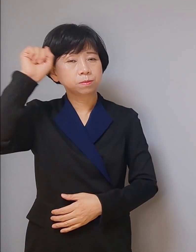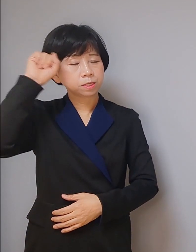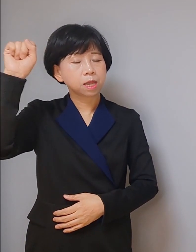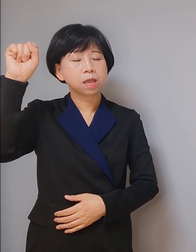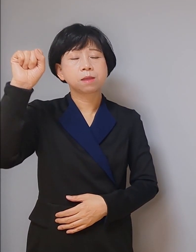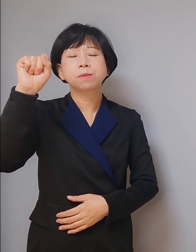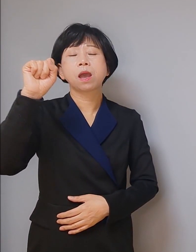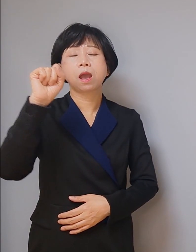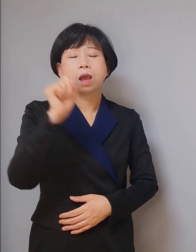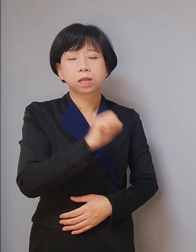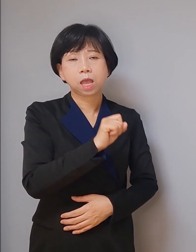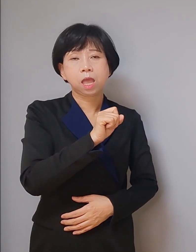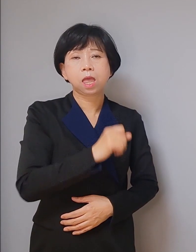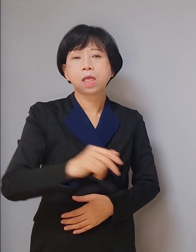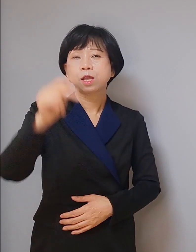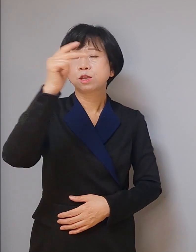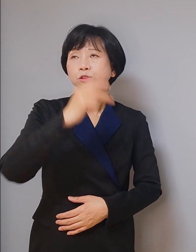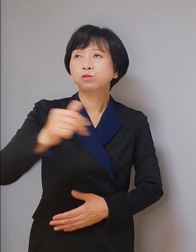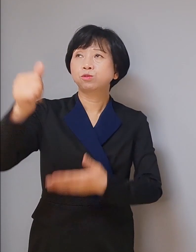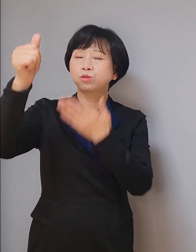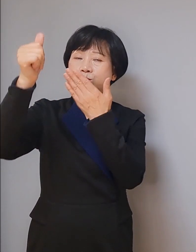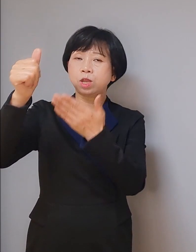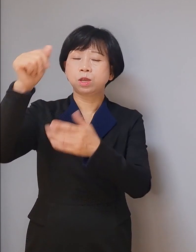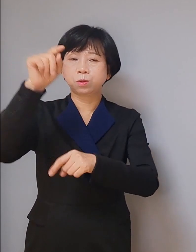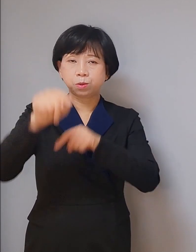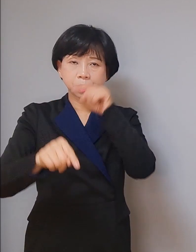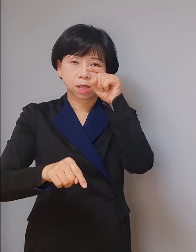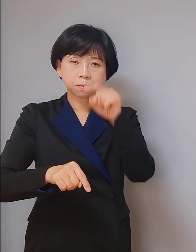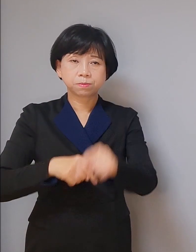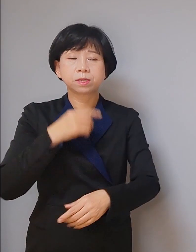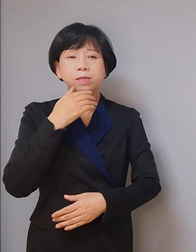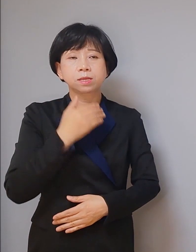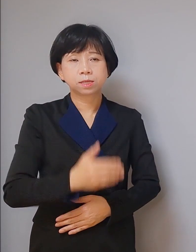마리아처럼 새벽에 주께로